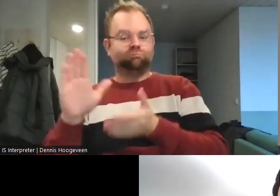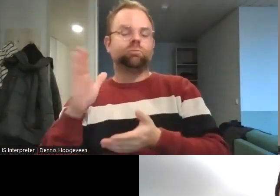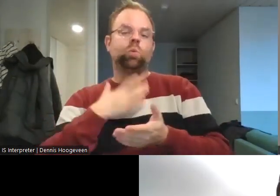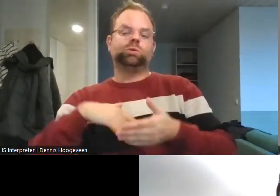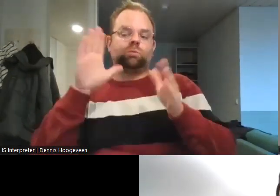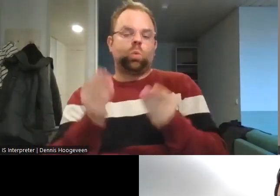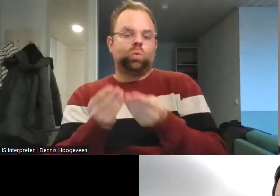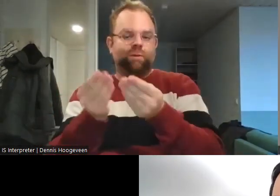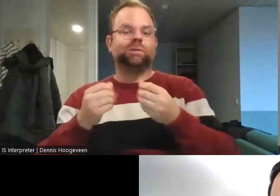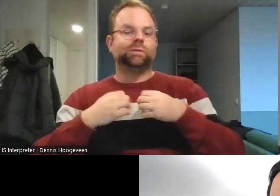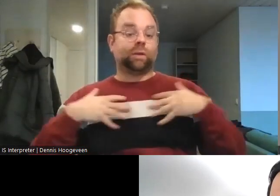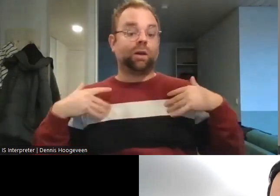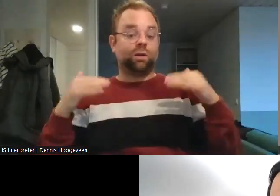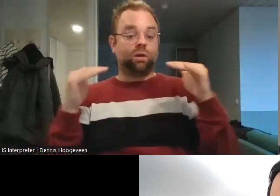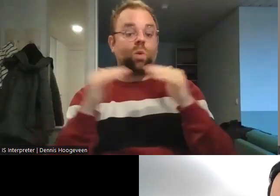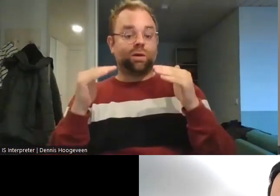et aussi